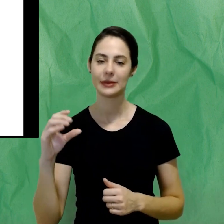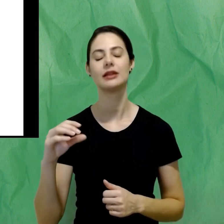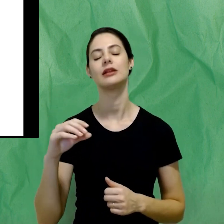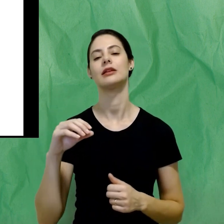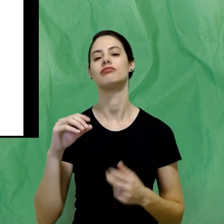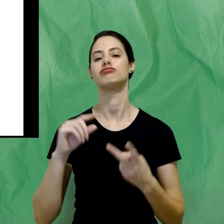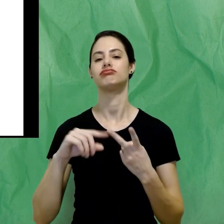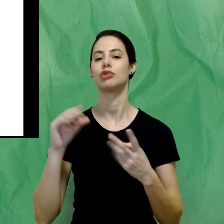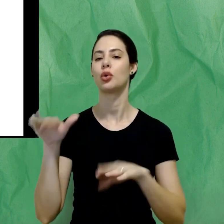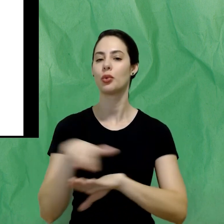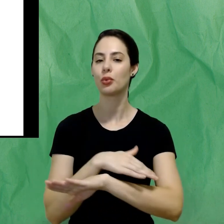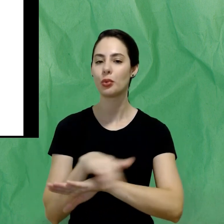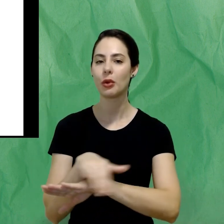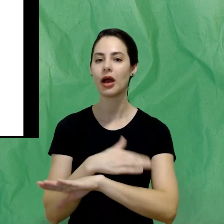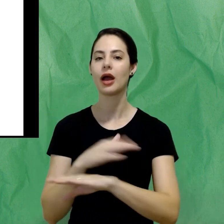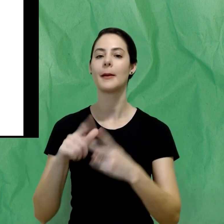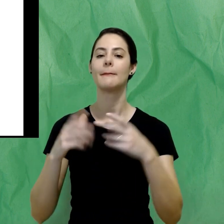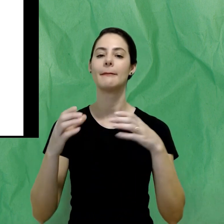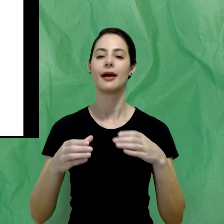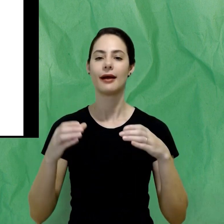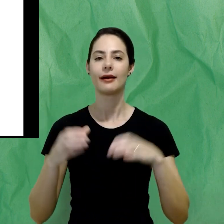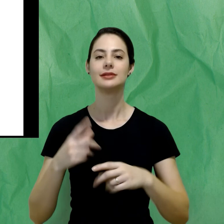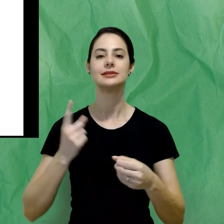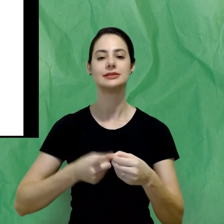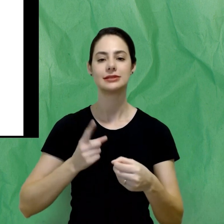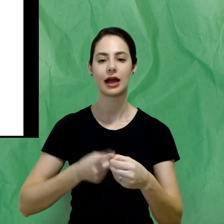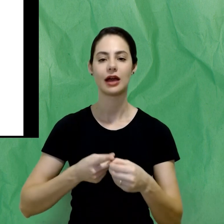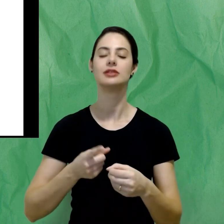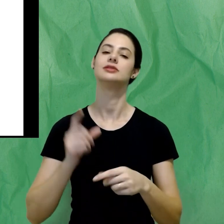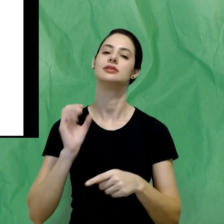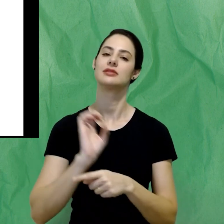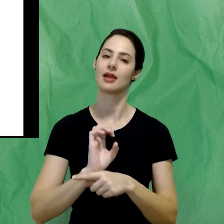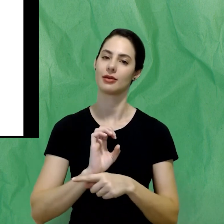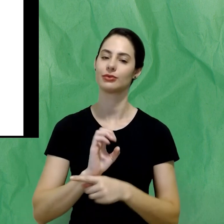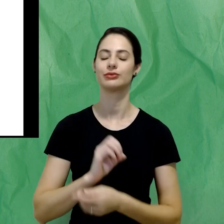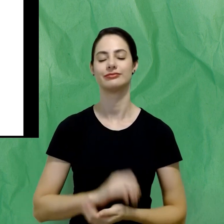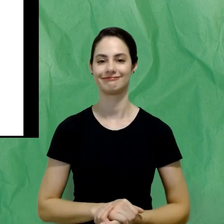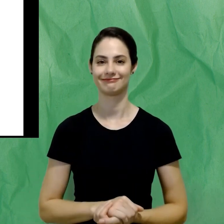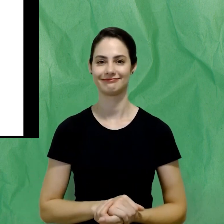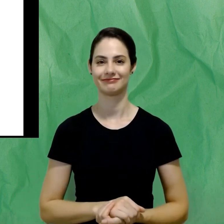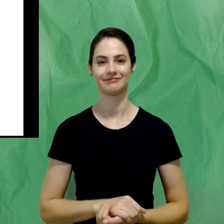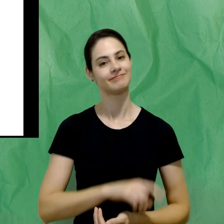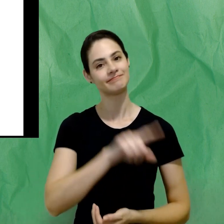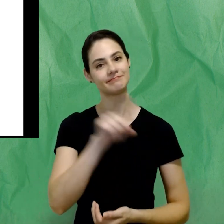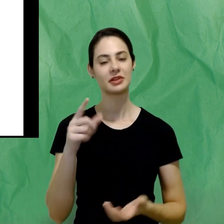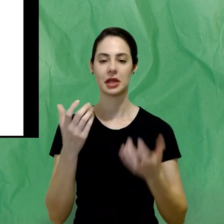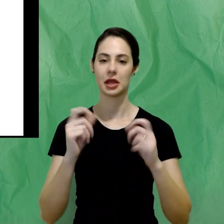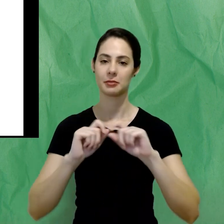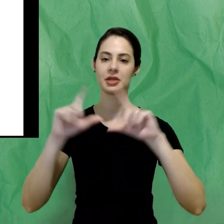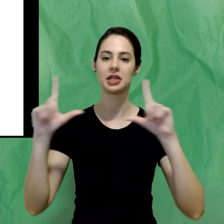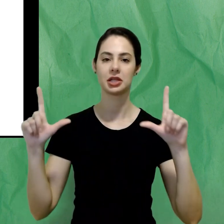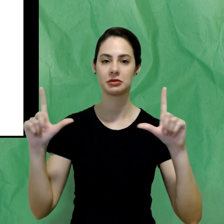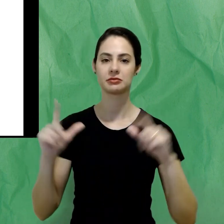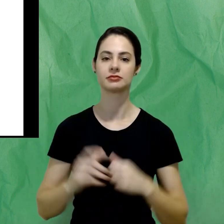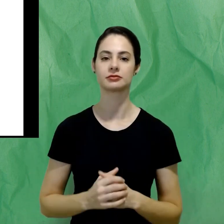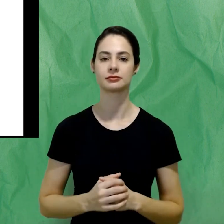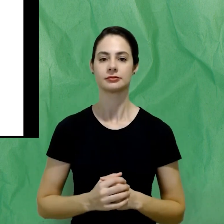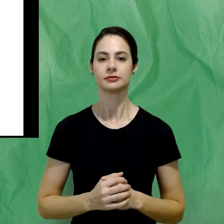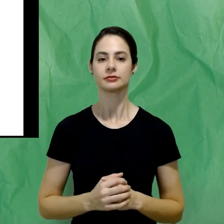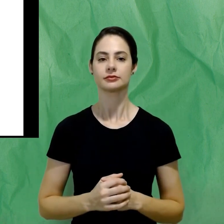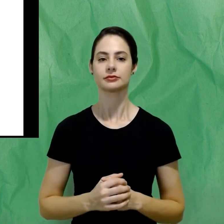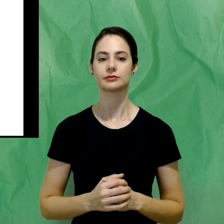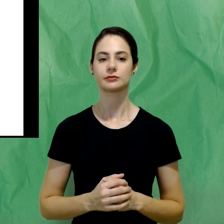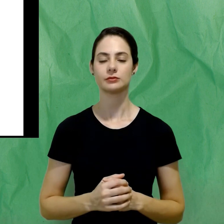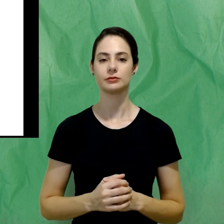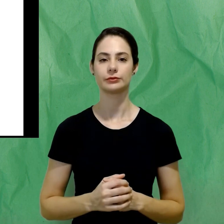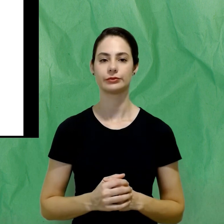digitar, a rua, o bairro, a cidade e o estado. Se o usuário quiser abrir esse arquivo aqui, vamos dar um